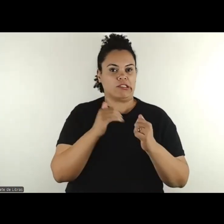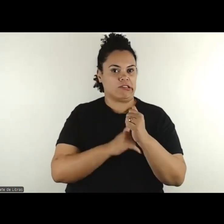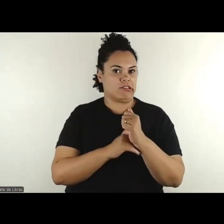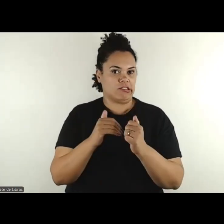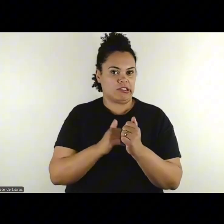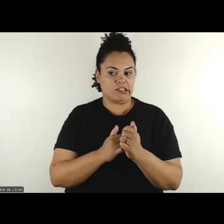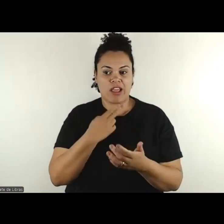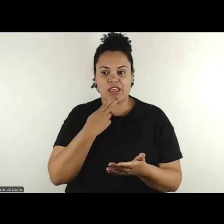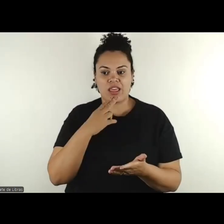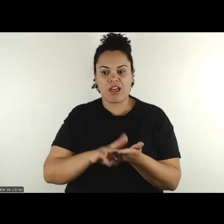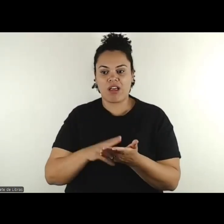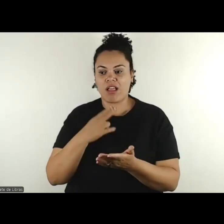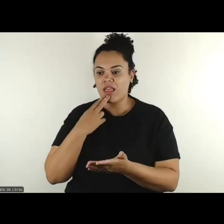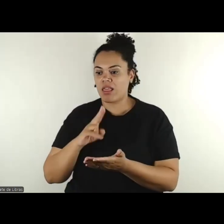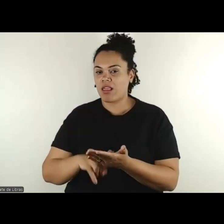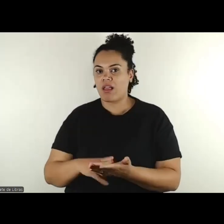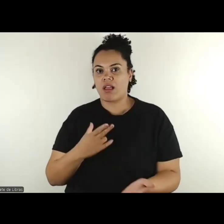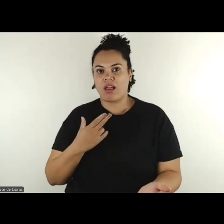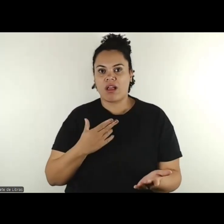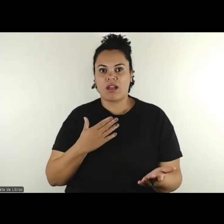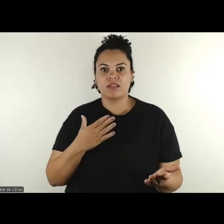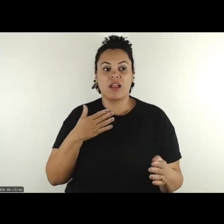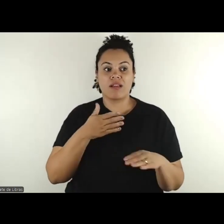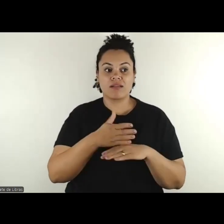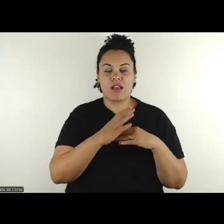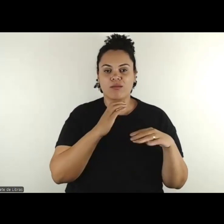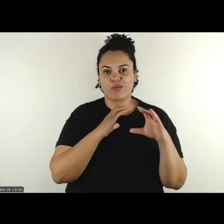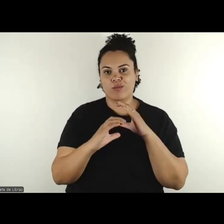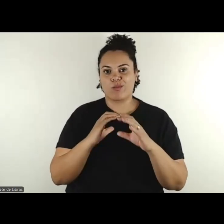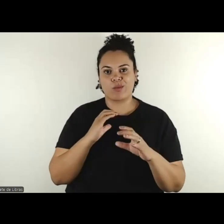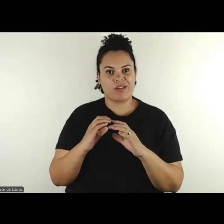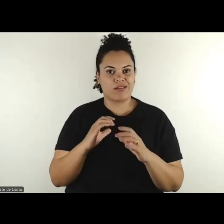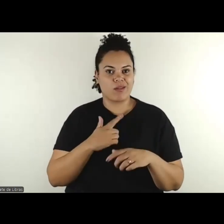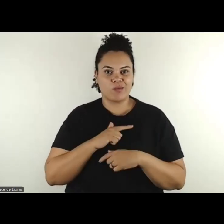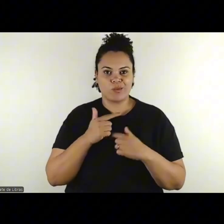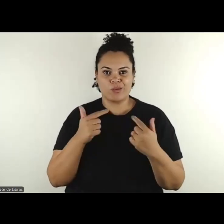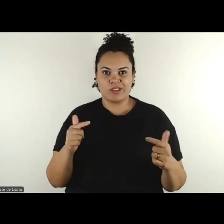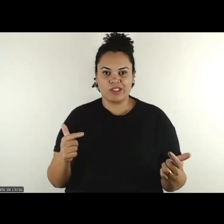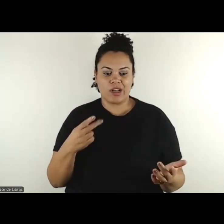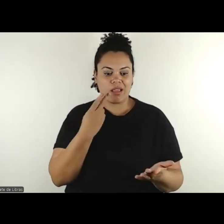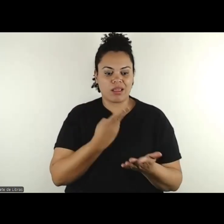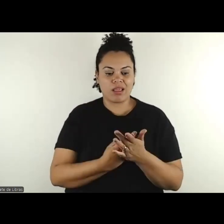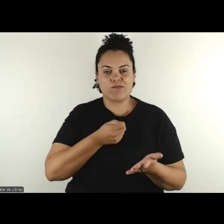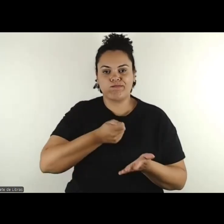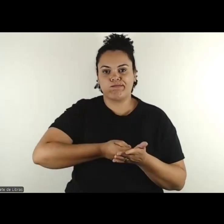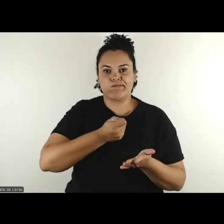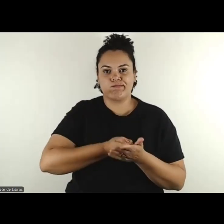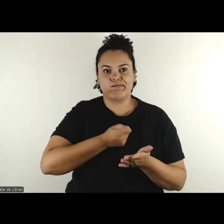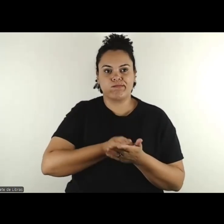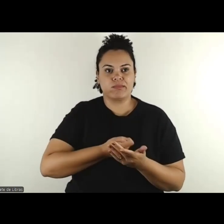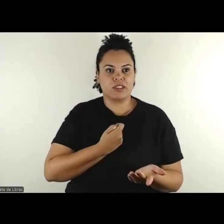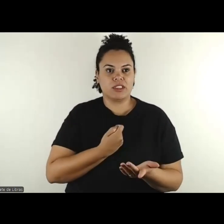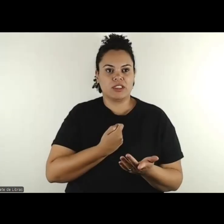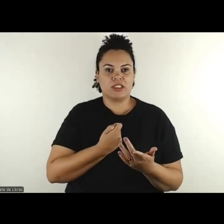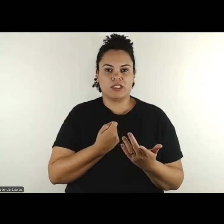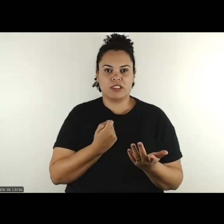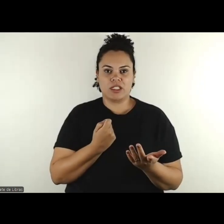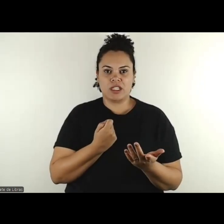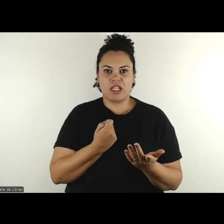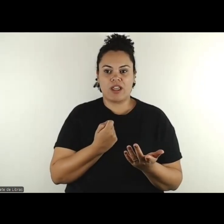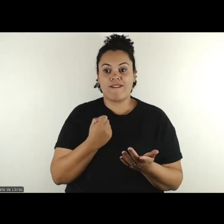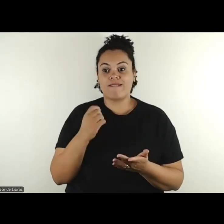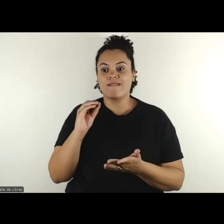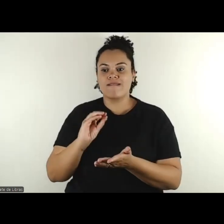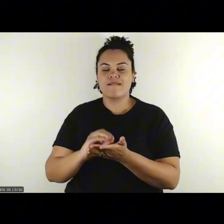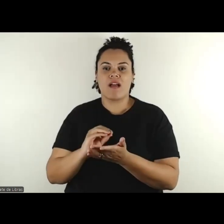de acesso a meios de comunicação, internações involuntárias e compulsórias, né, assim, com ausência do laudo